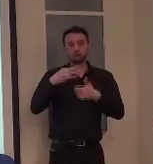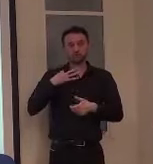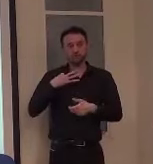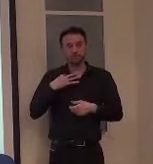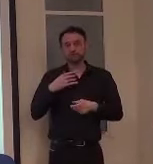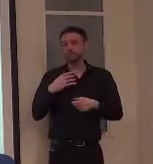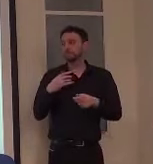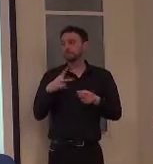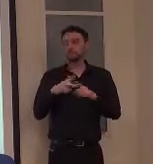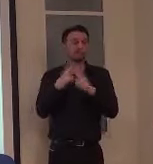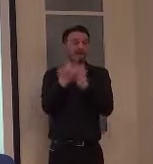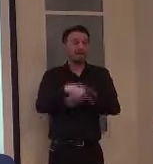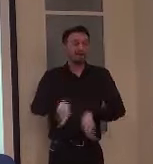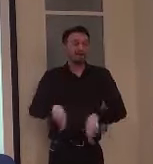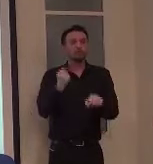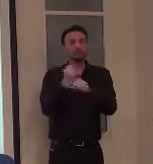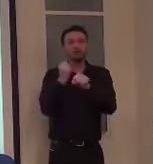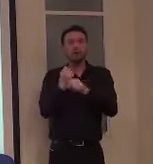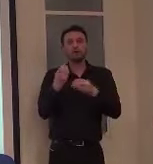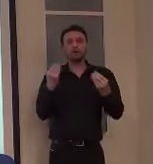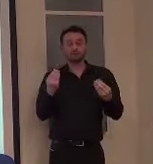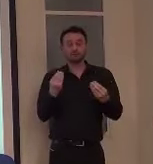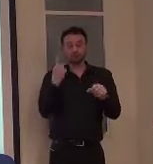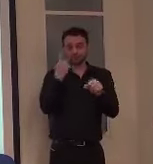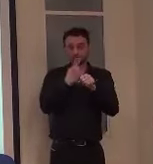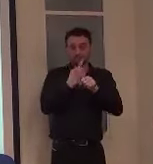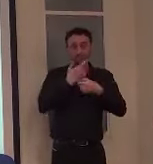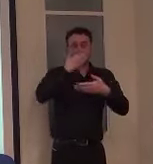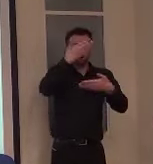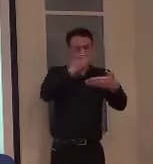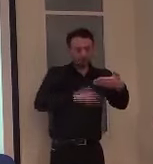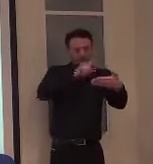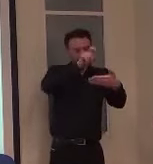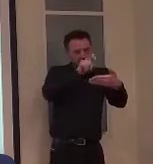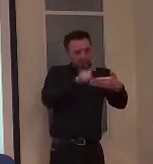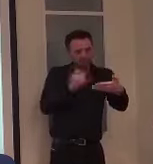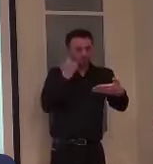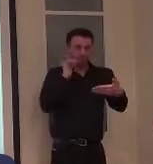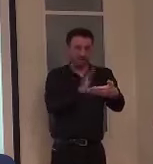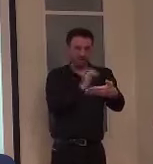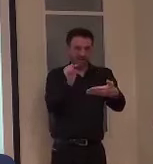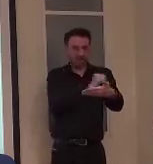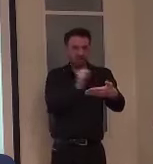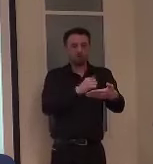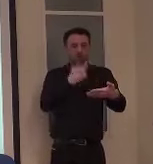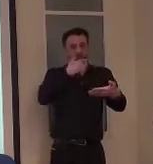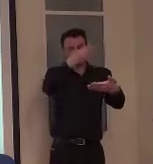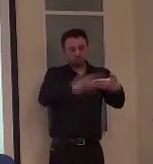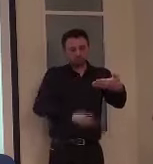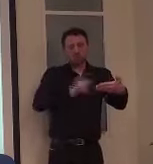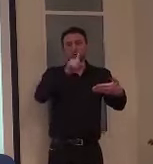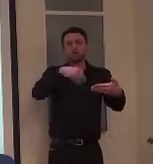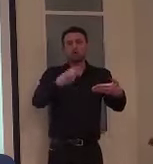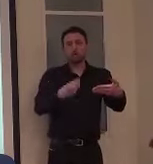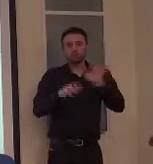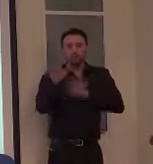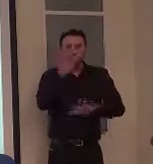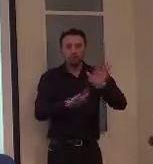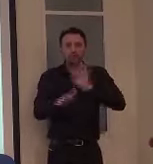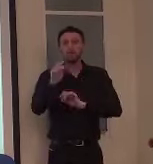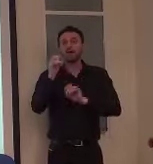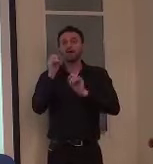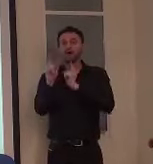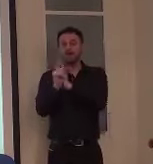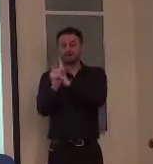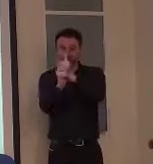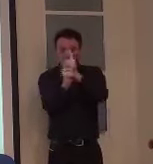los instrumentos aunque trabajamos fueron por un lado cuestionario semiestructurado escenario se armó específicamente para cada uno de los